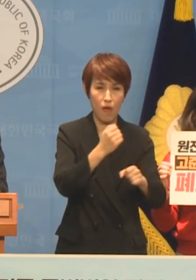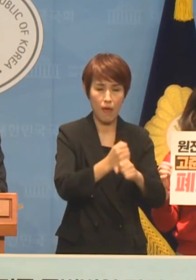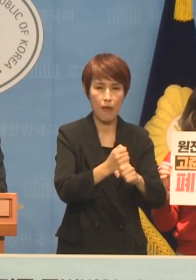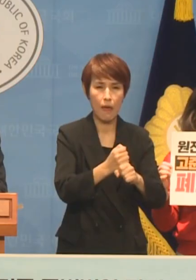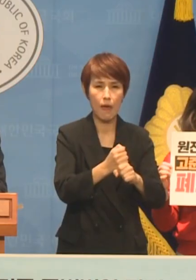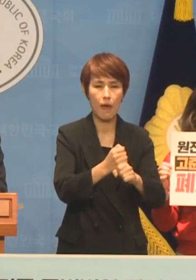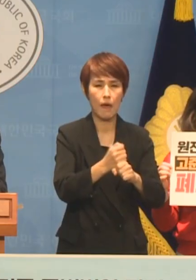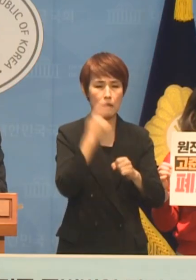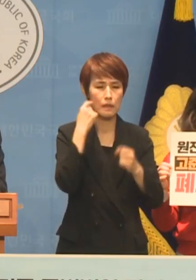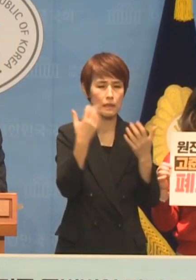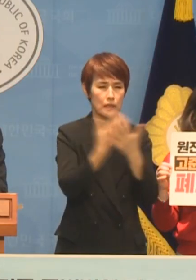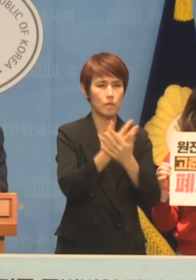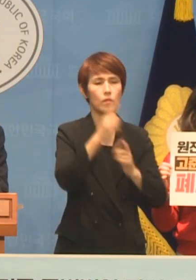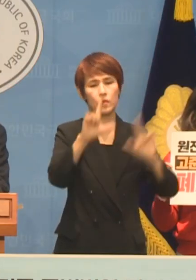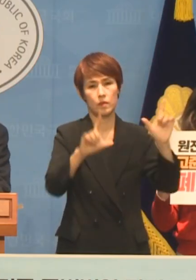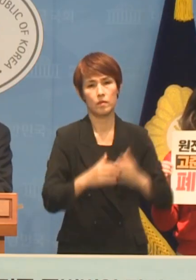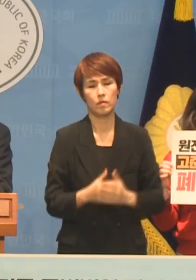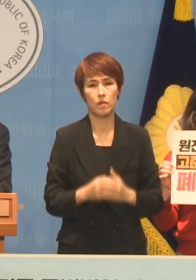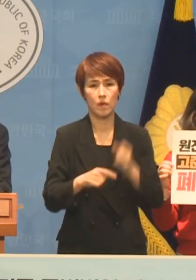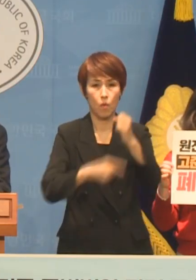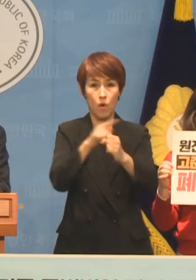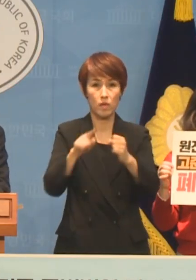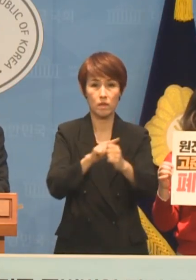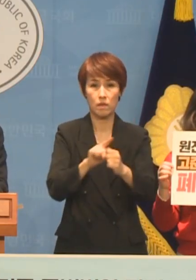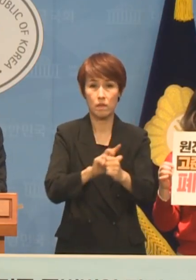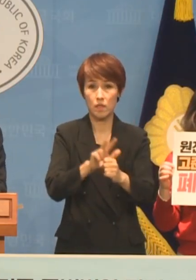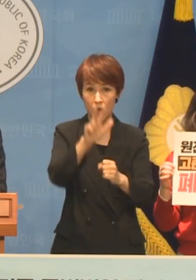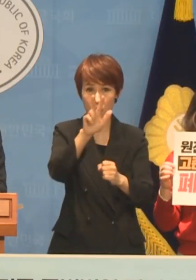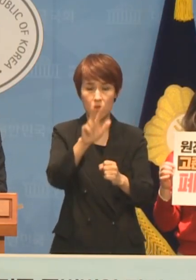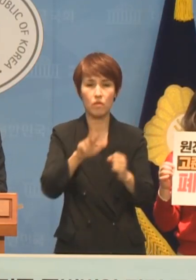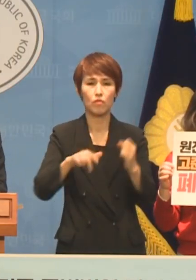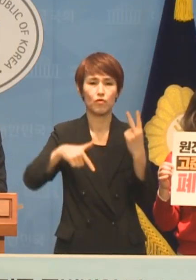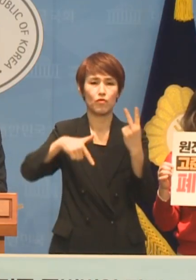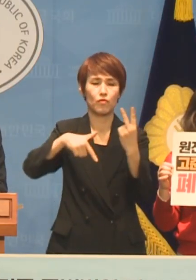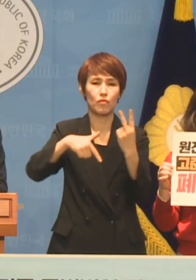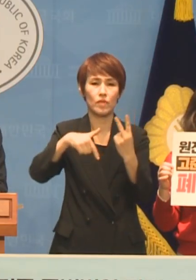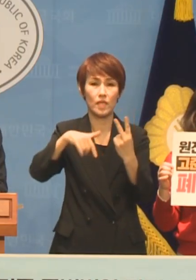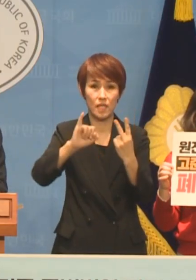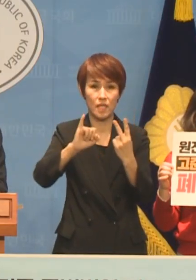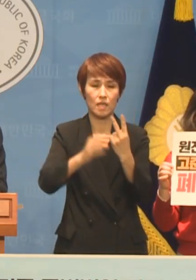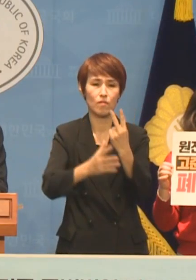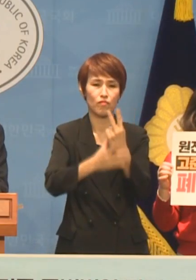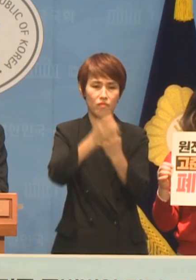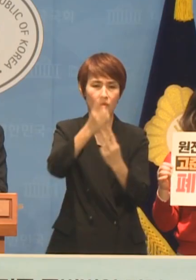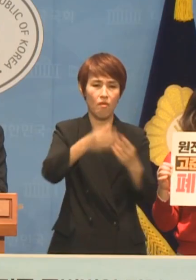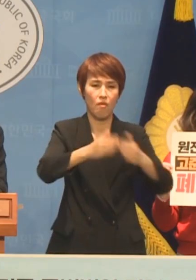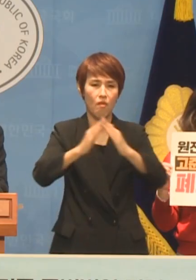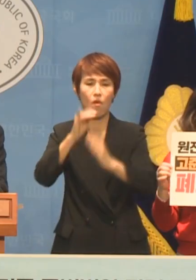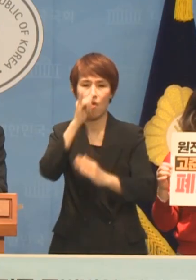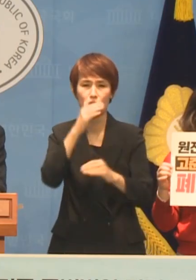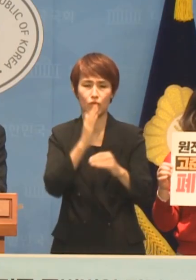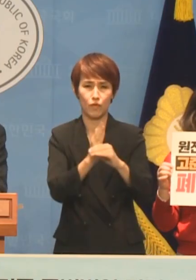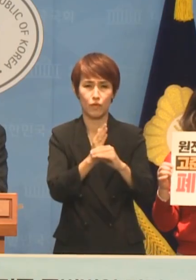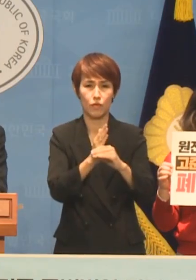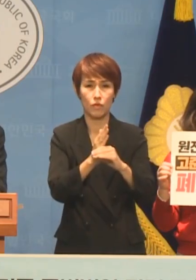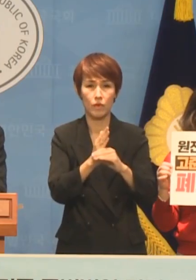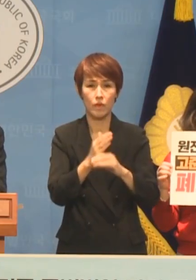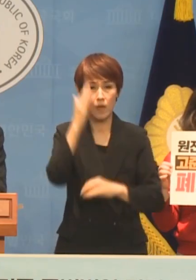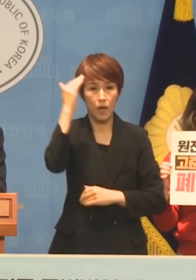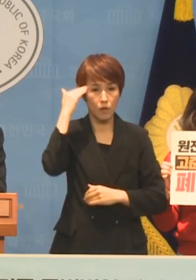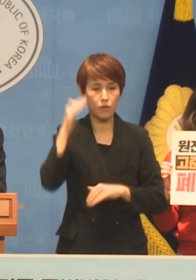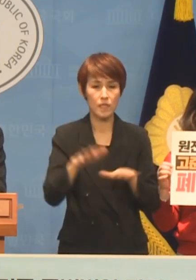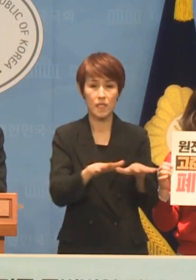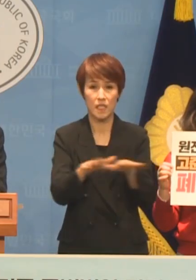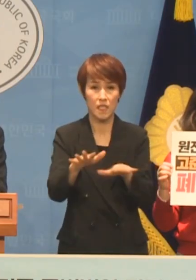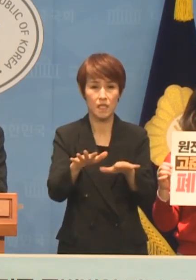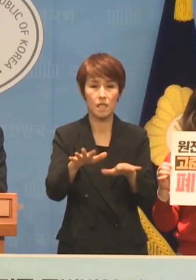아웅하는 것입니다. 원전은 통상 모듈 방식으로 2기를 묶어서 짓고 있습니다. 우리나라가 지진의